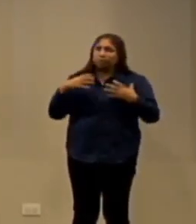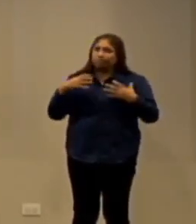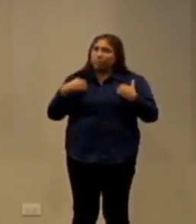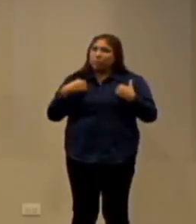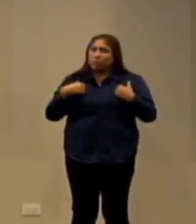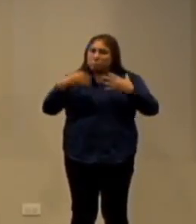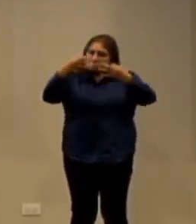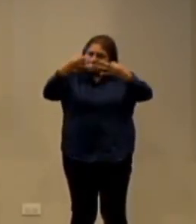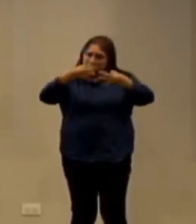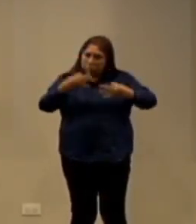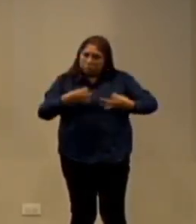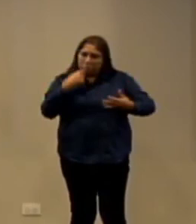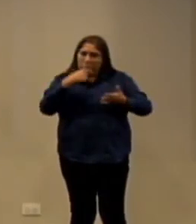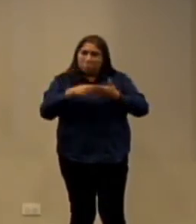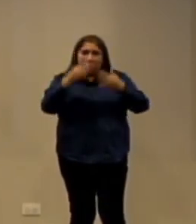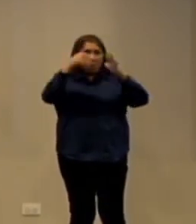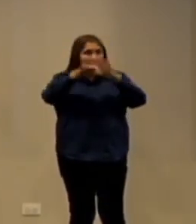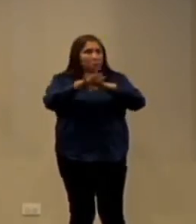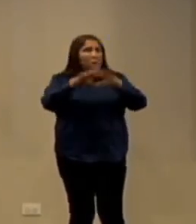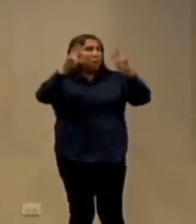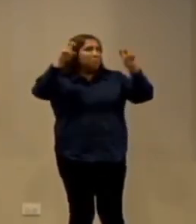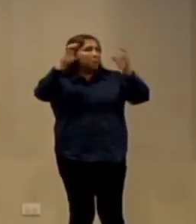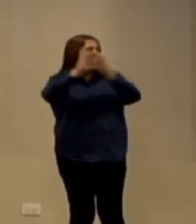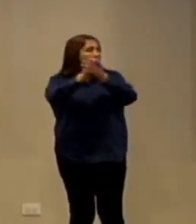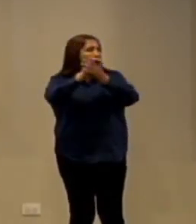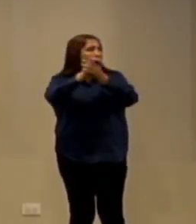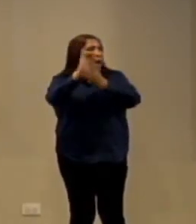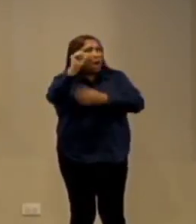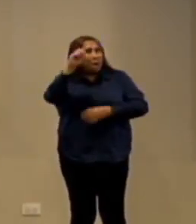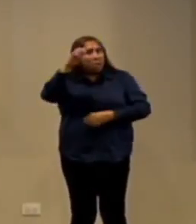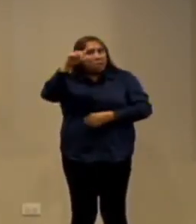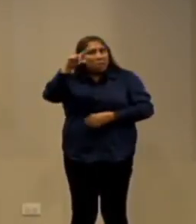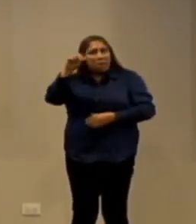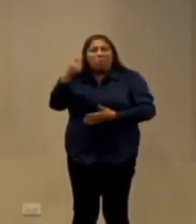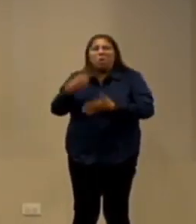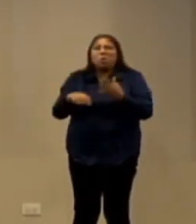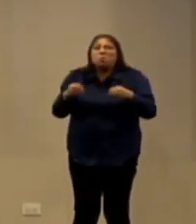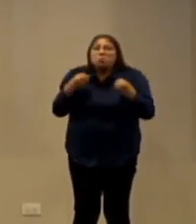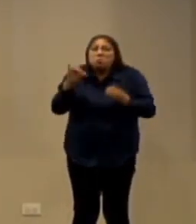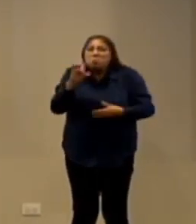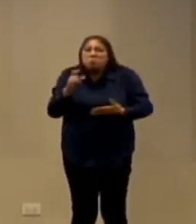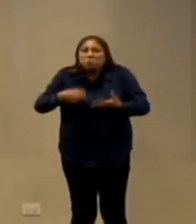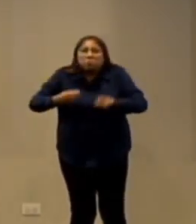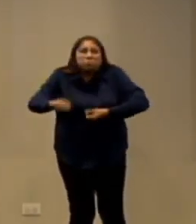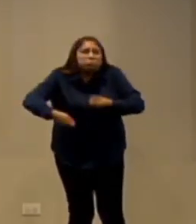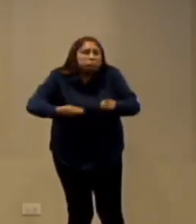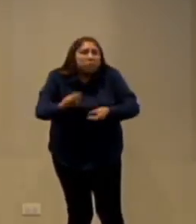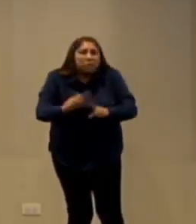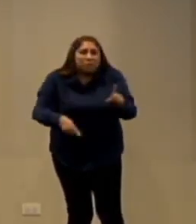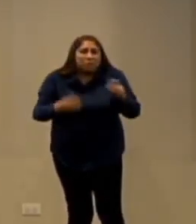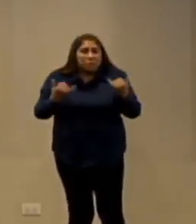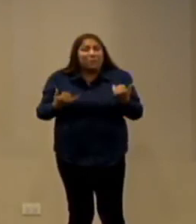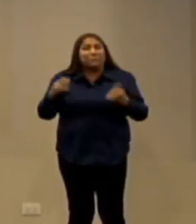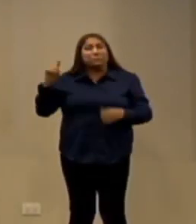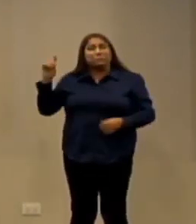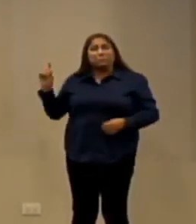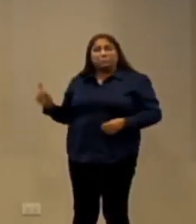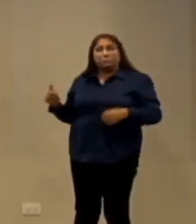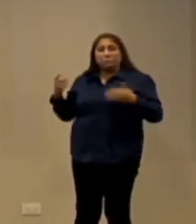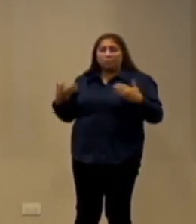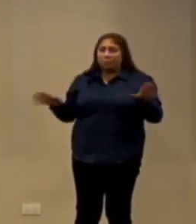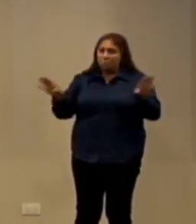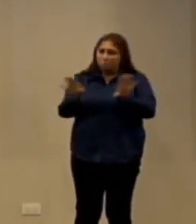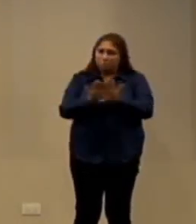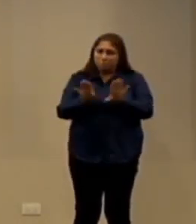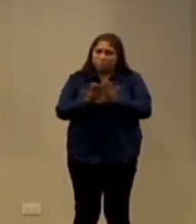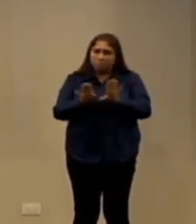presupuestal, ¿no? Estos pueden entrar a la página amigable, pueden entrar y verificar cómo lo gastan, en qué lo gastan, etcétera, etcétera. Y ahora sí, creo que con esto ya